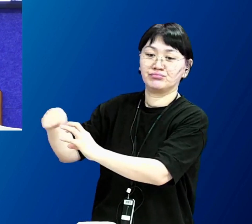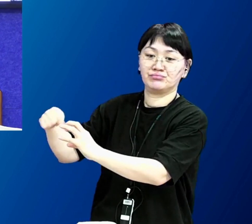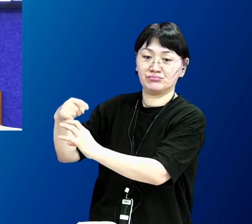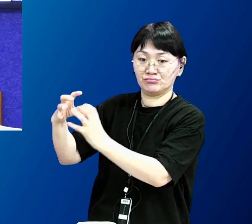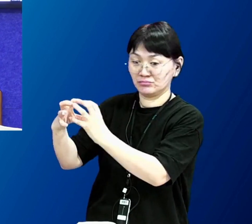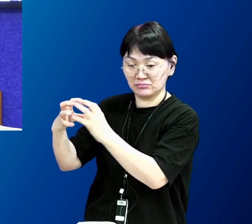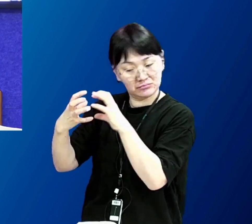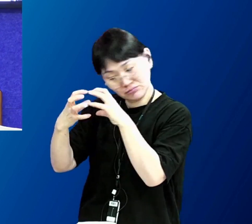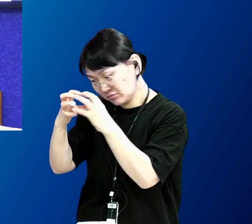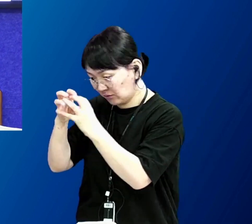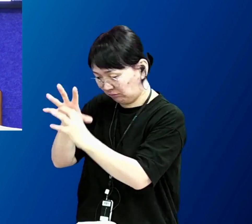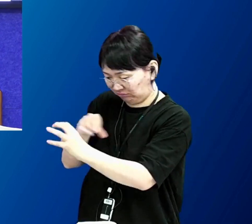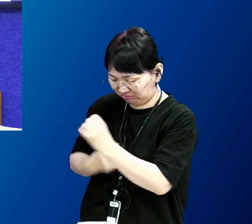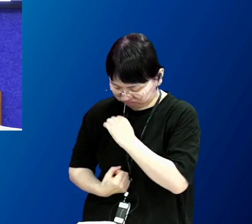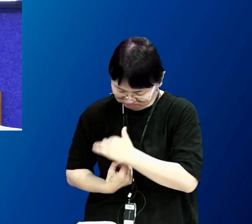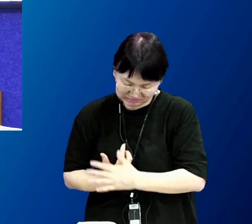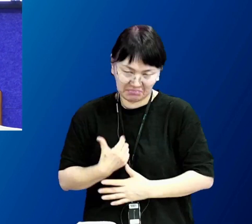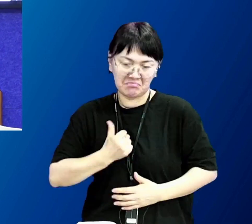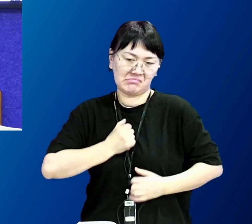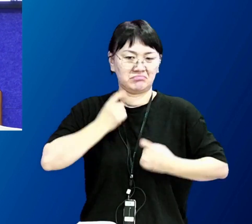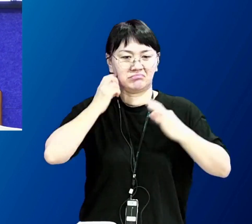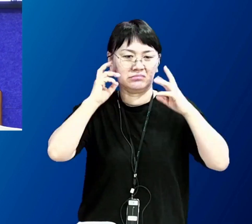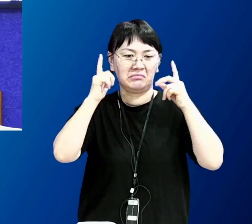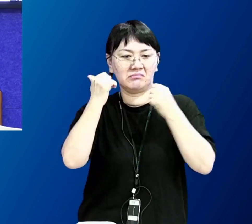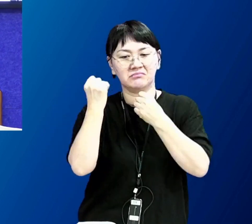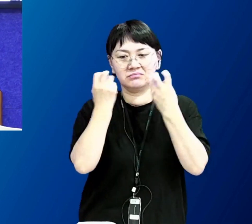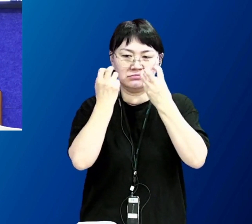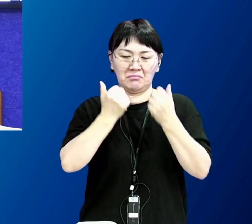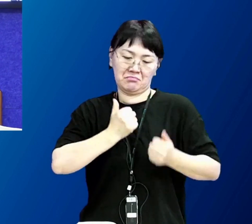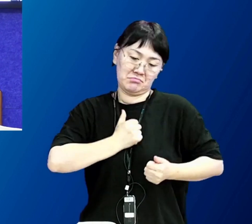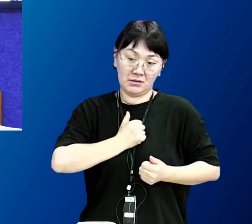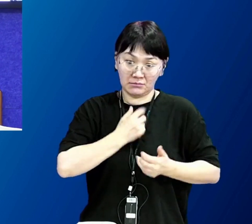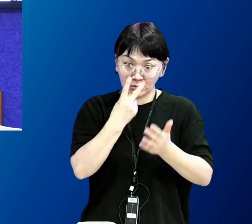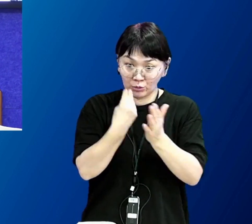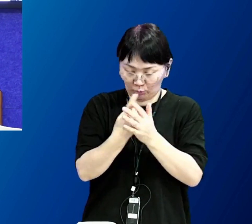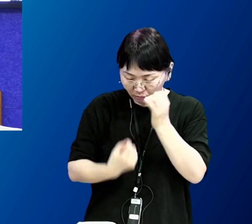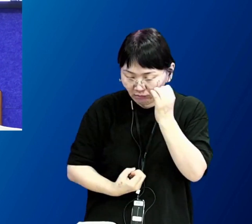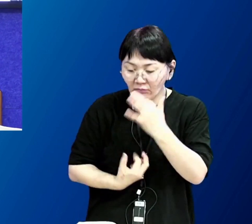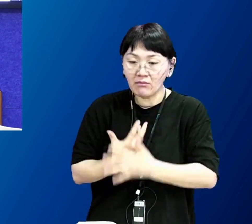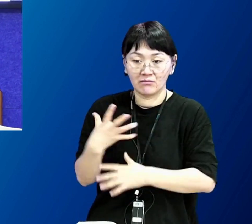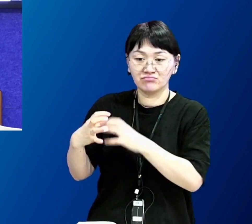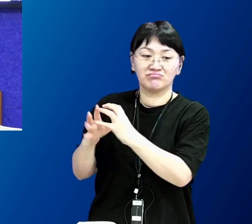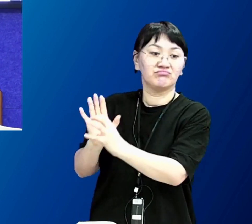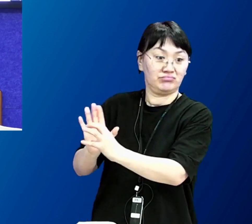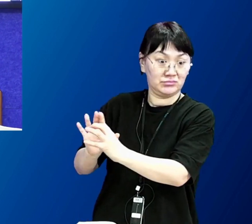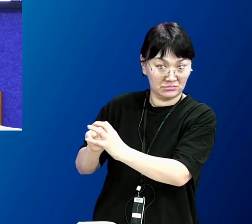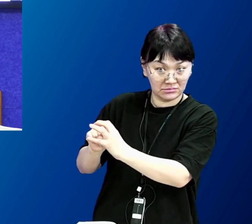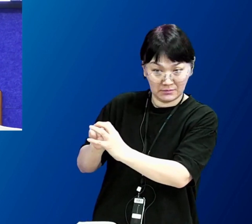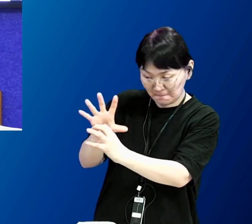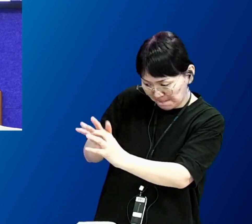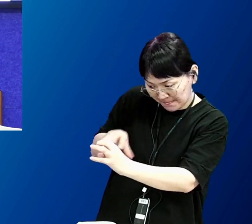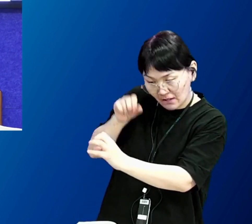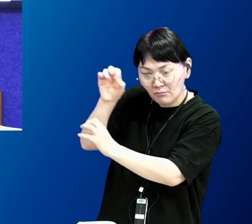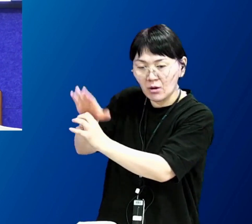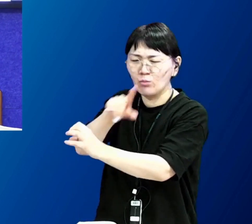Тийм учраас яг уу энэ ертөнциг бид бүхэн хайрлж болохгүй гэдгийг тасралтгүй хэлсэн байгаа юм